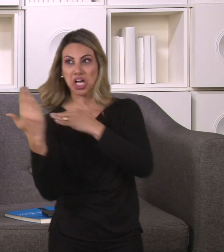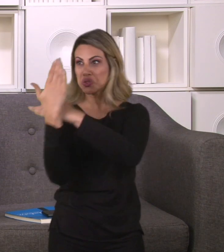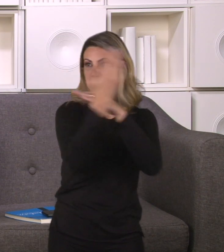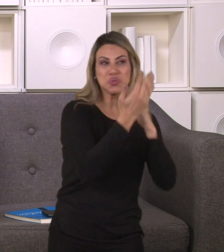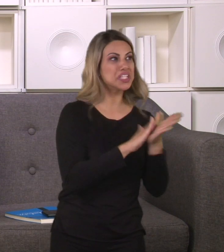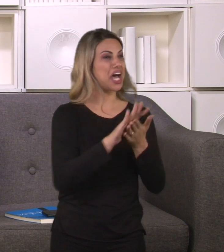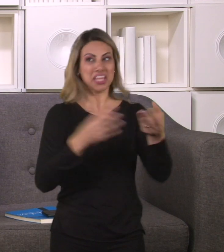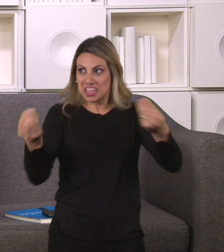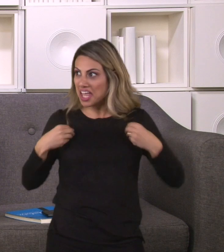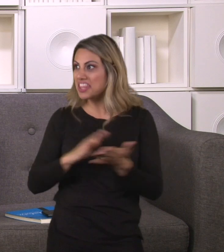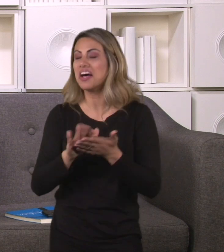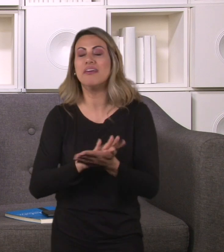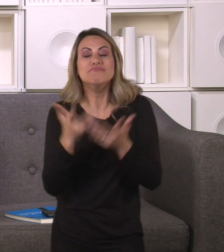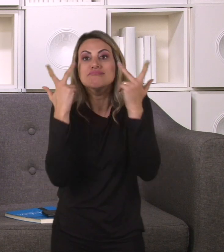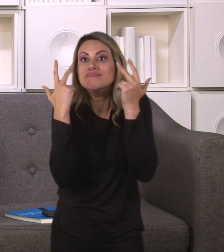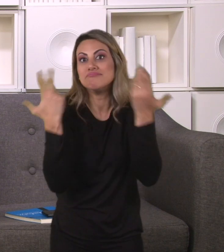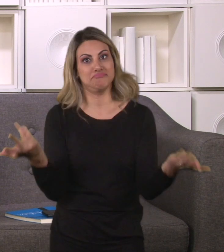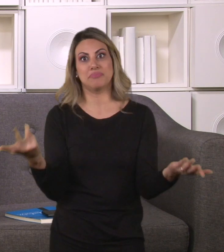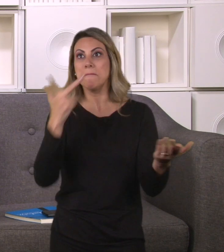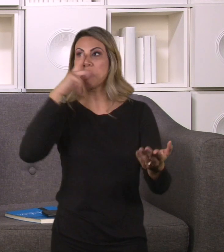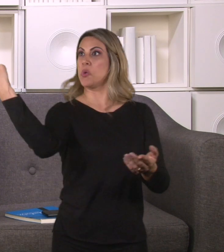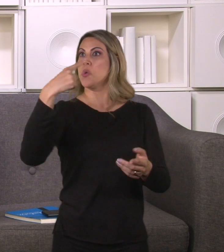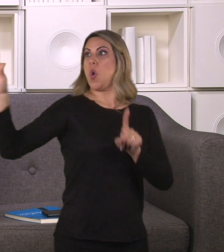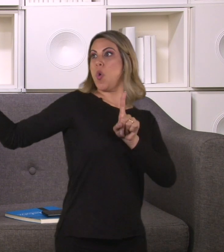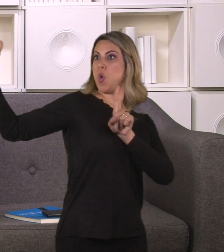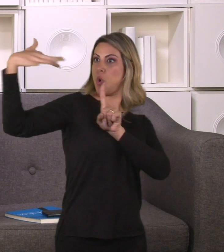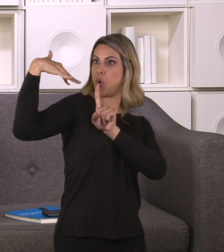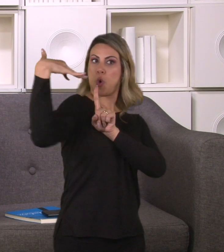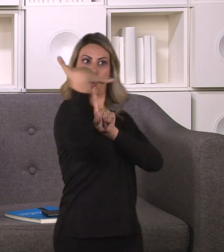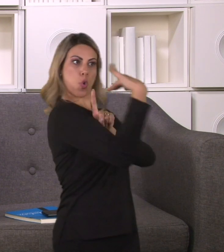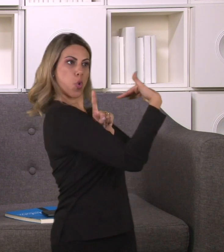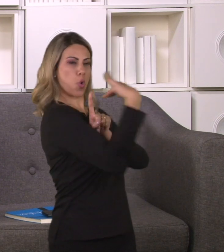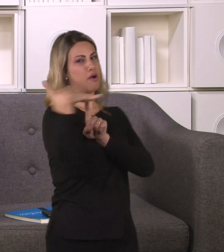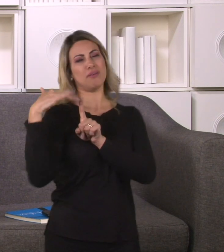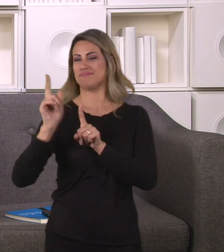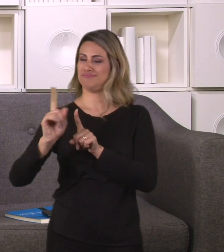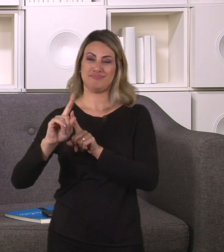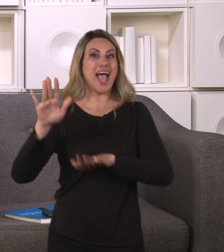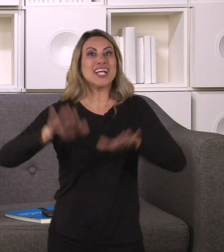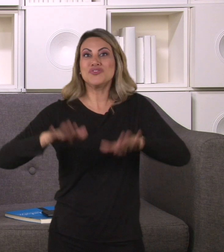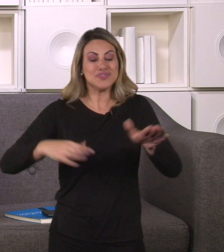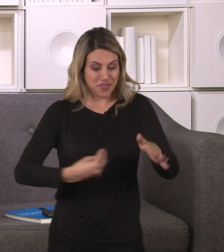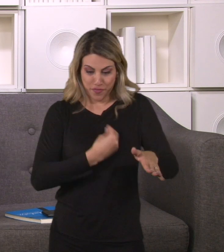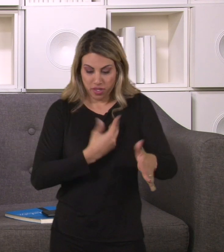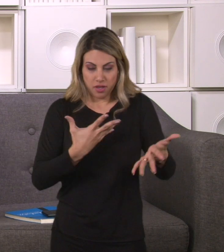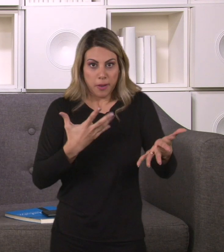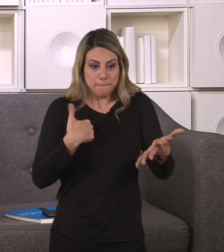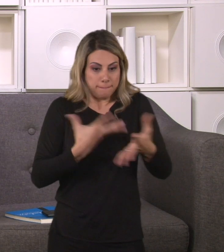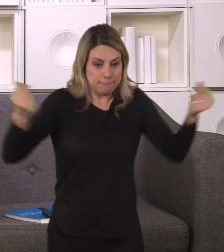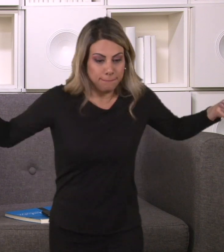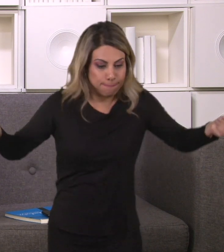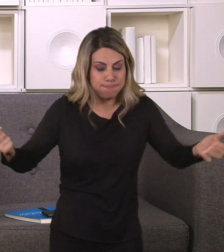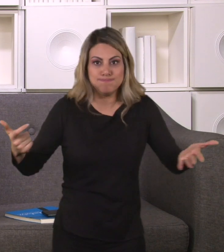nossa vontade girar ao nosso redor. Isso quer dizer o quê? Que a vida, de vez em quando, ela foge do nosso controle, ela escapa